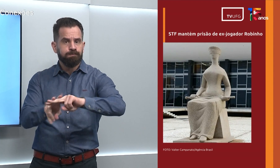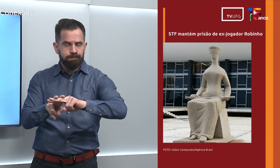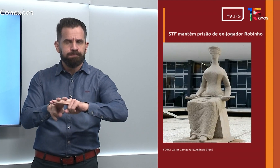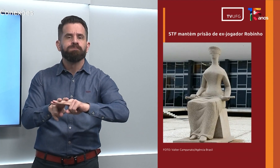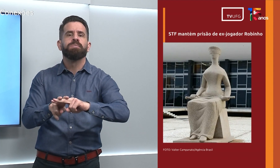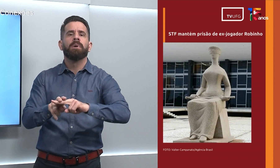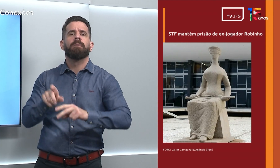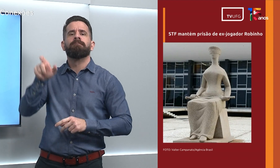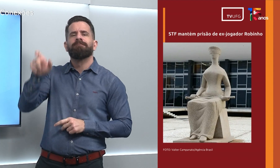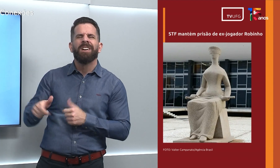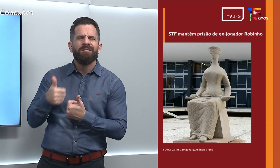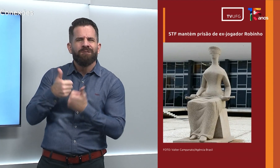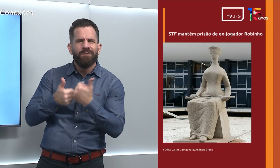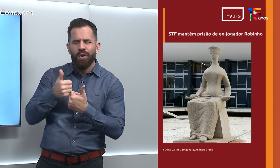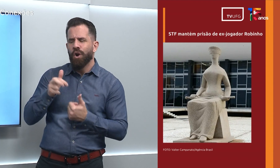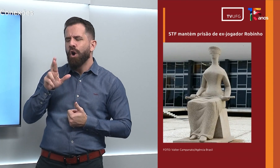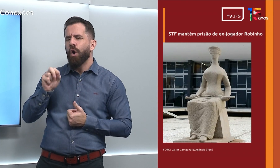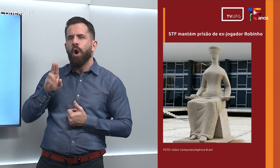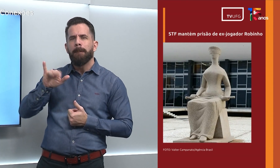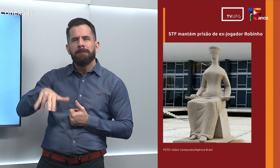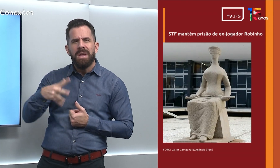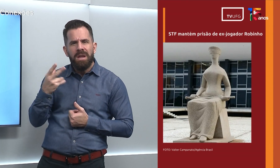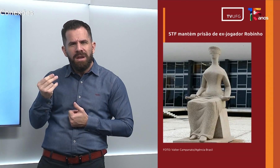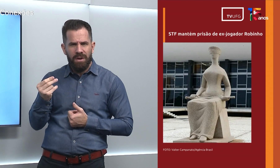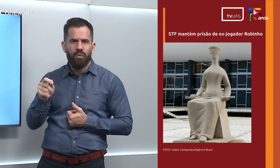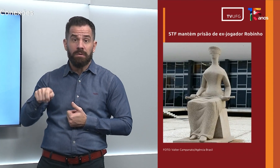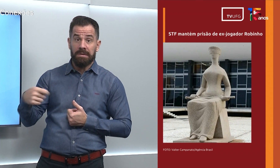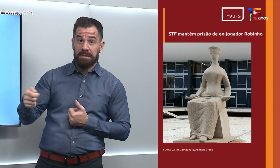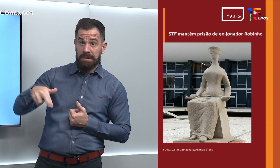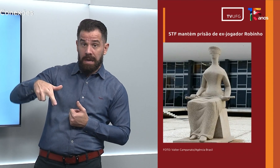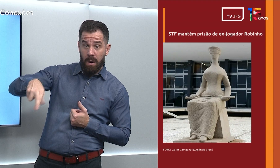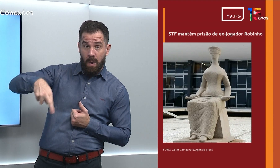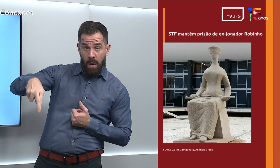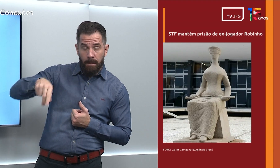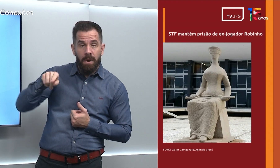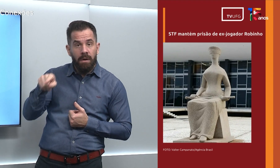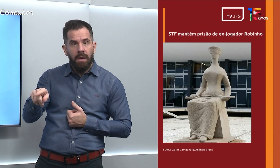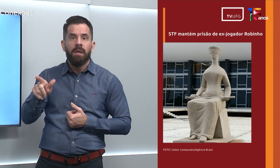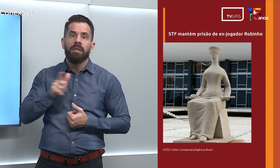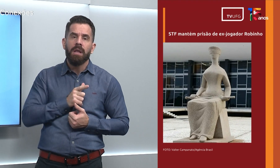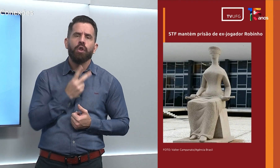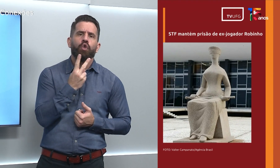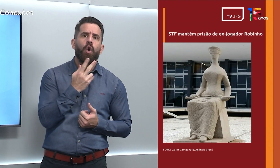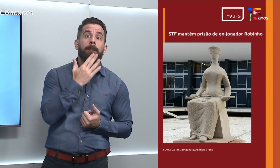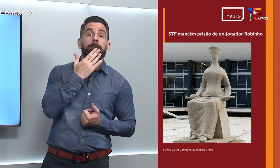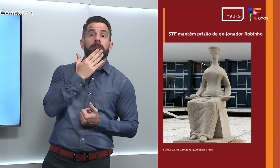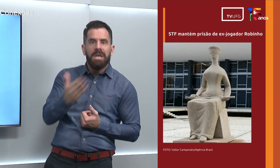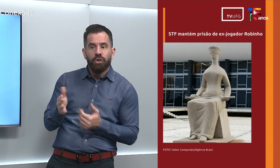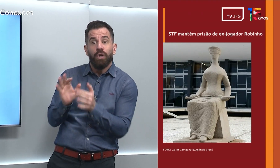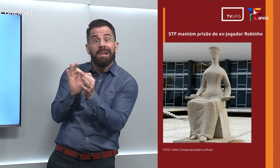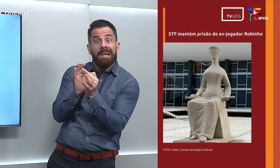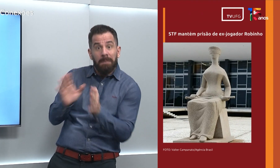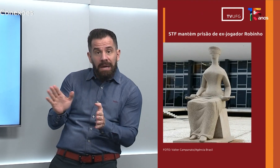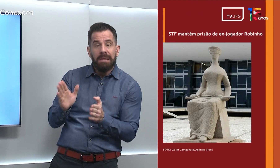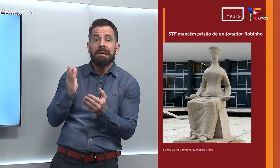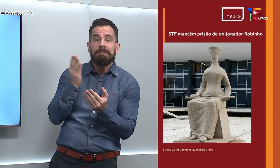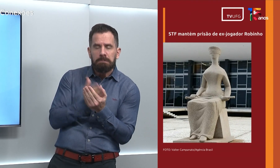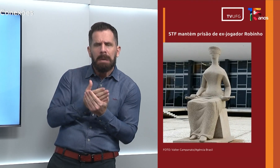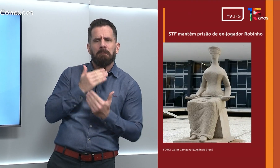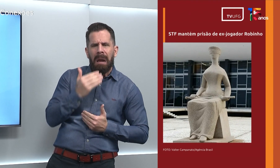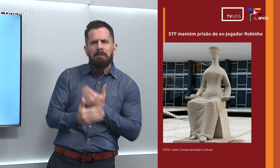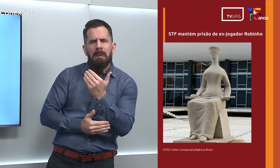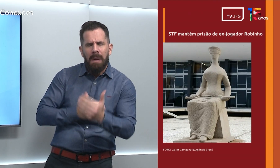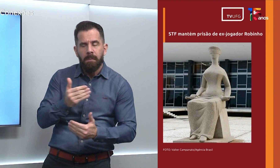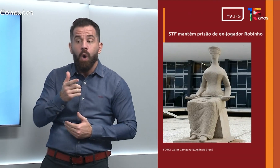julgamento de 2 pedidos de liberdade, que foram apresentados pela defesa de Robinho, terminou ontem. E ele foi feito